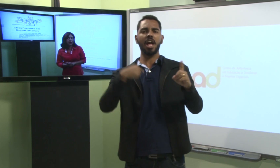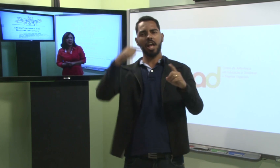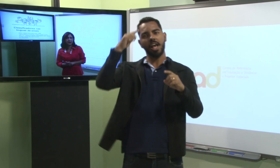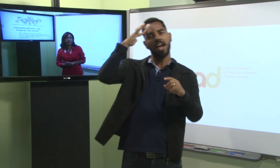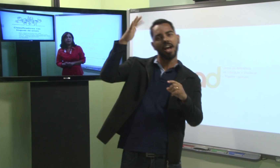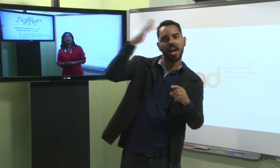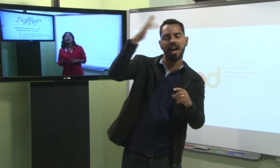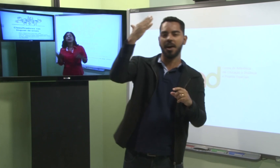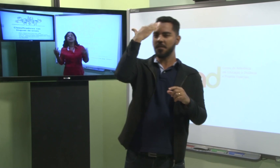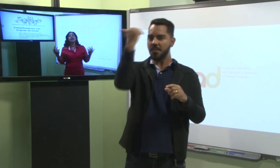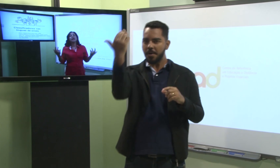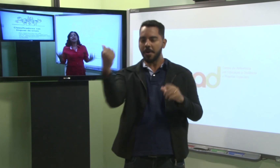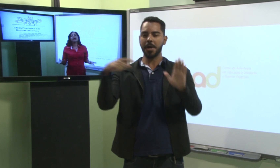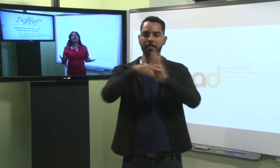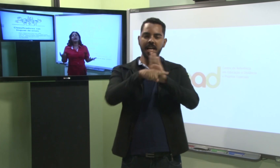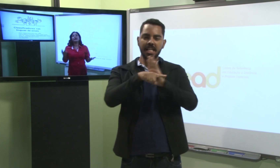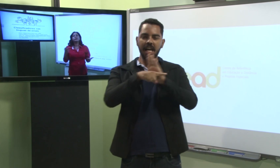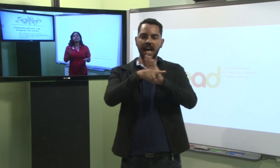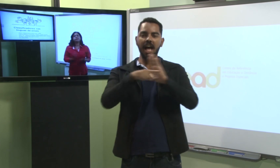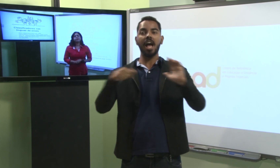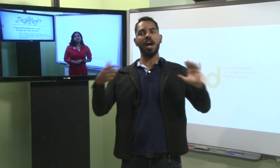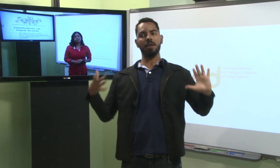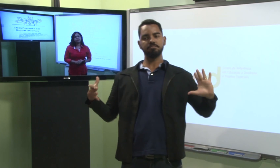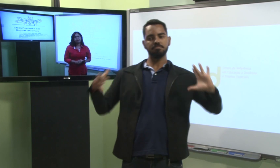língua de sinais.